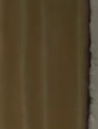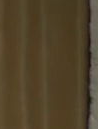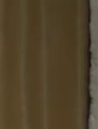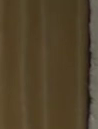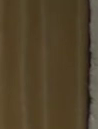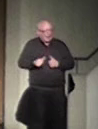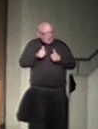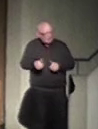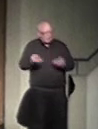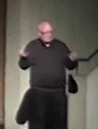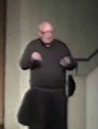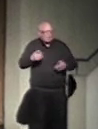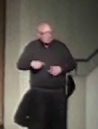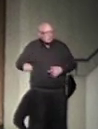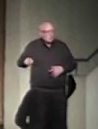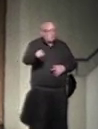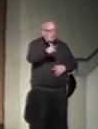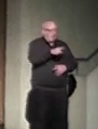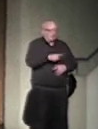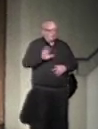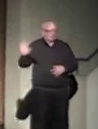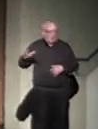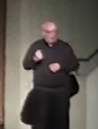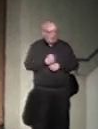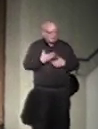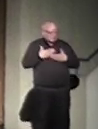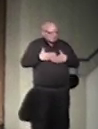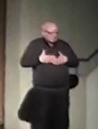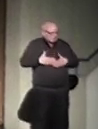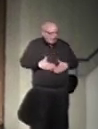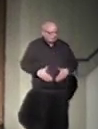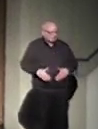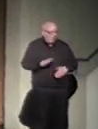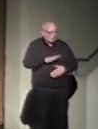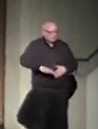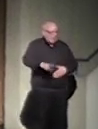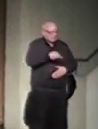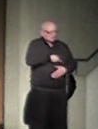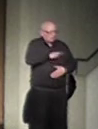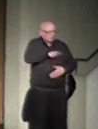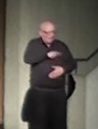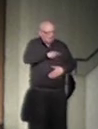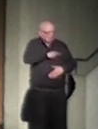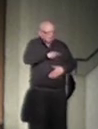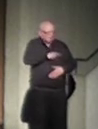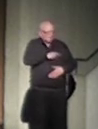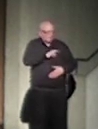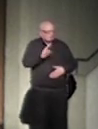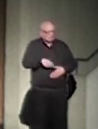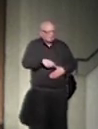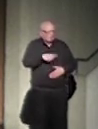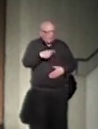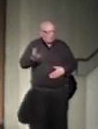werden überall gebraucht. Meine Arbeit, die ich immer gern getan habe, wäre ohne den Bereich Soziales mit Frau